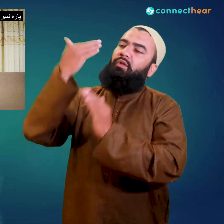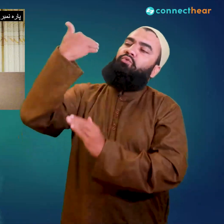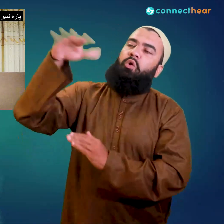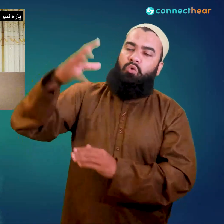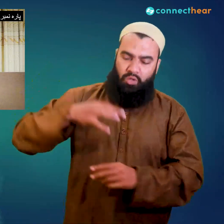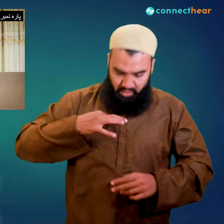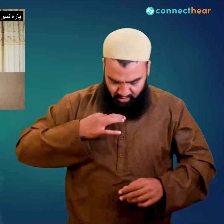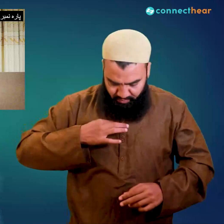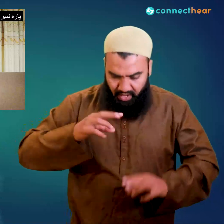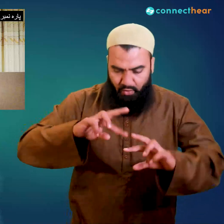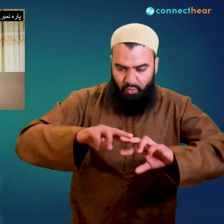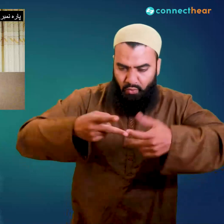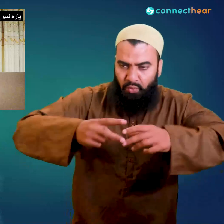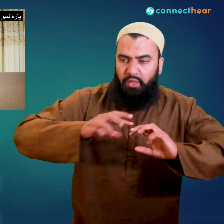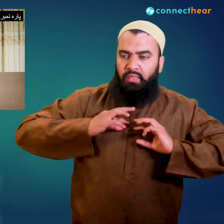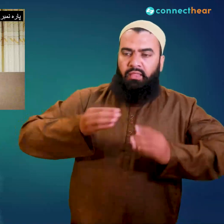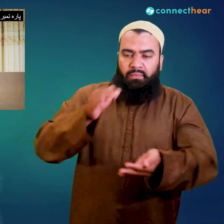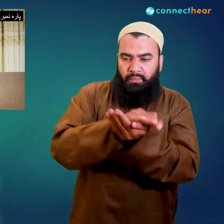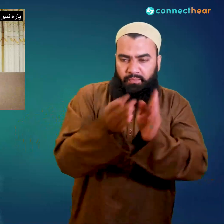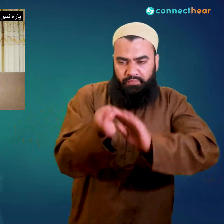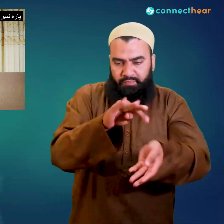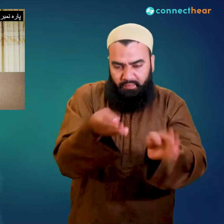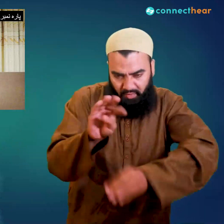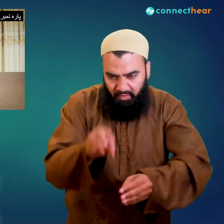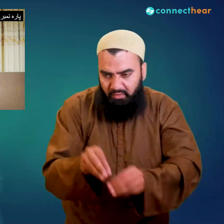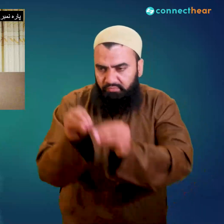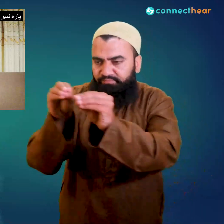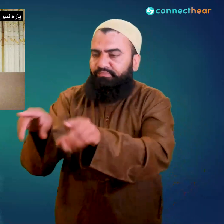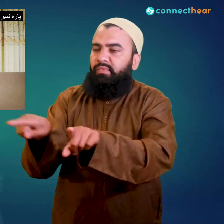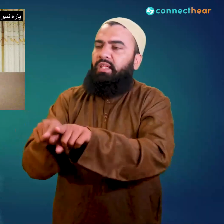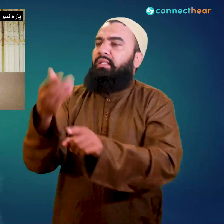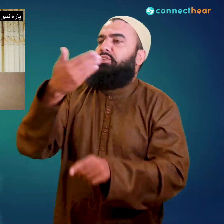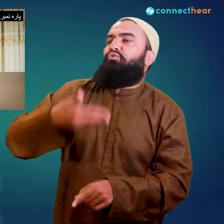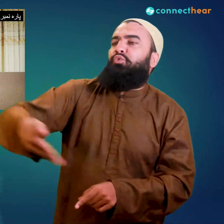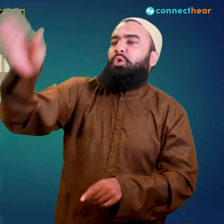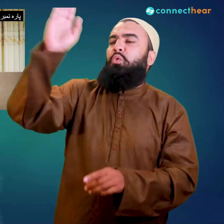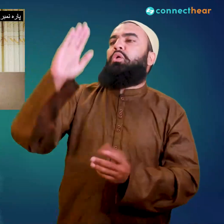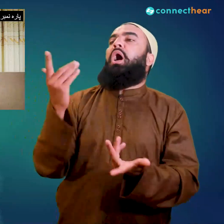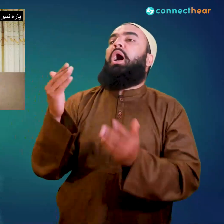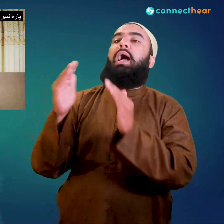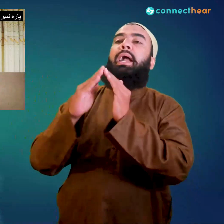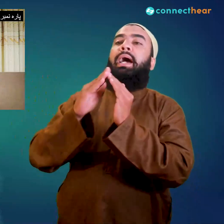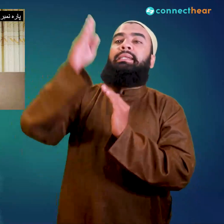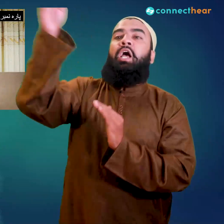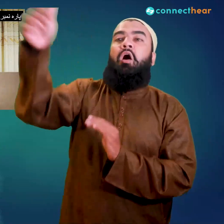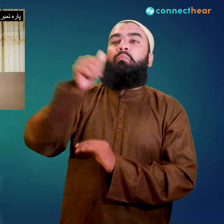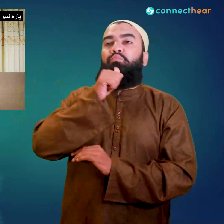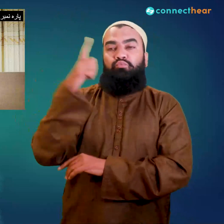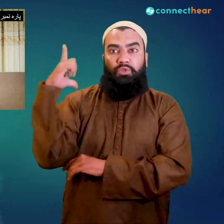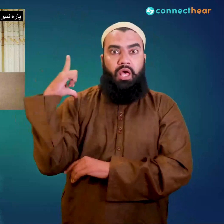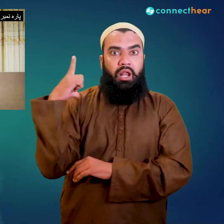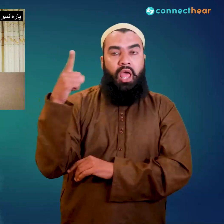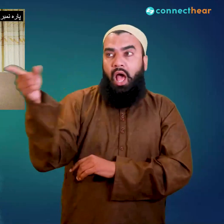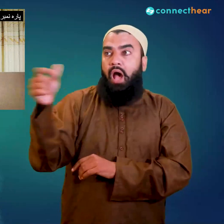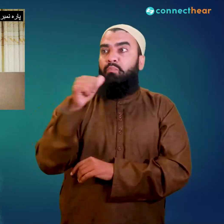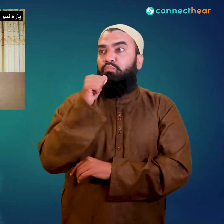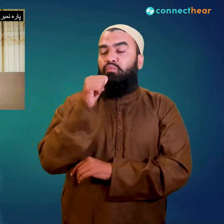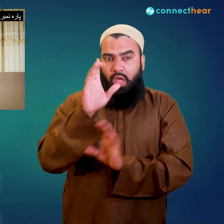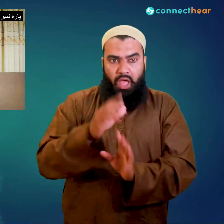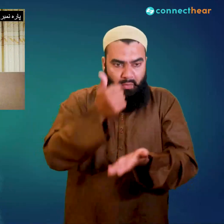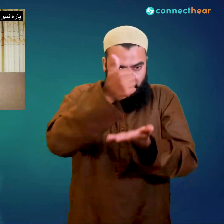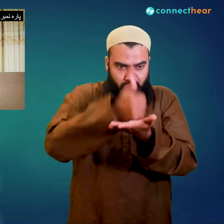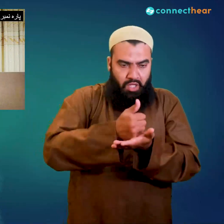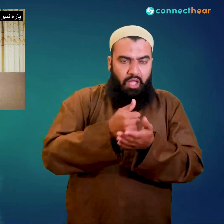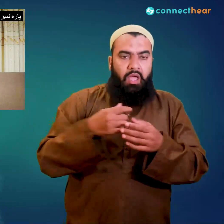گا۔ یہ بطور معجزہ کے تھا کہ یوسف علیہ السلام نبی تھے اور یعقوب علیہ السلام بھی نبی